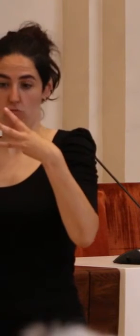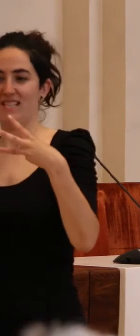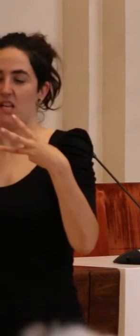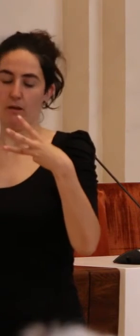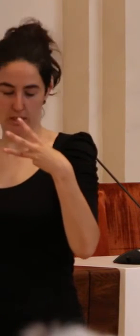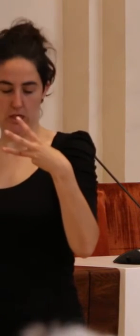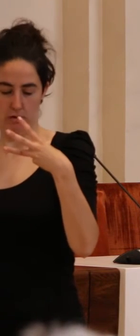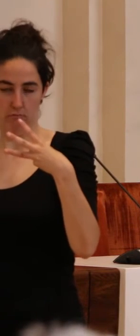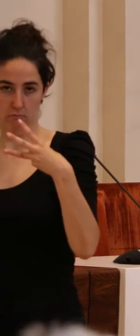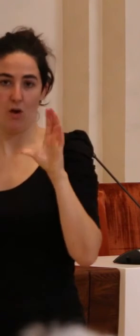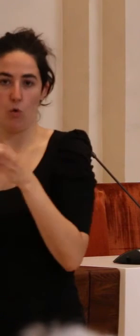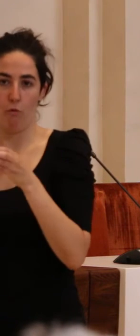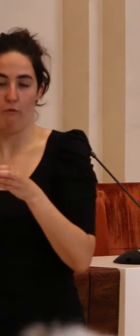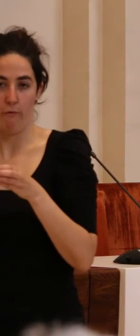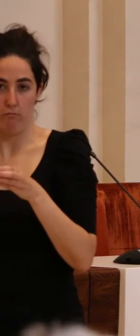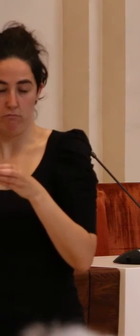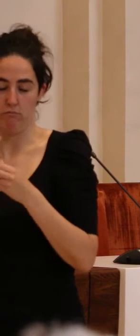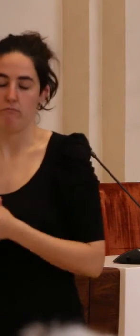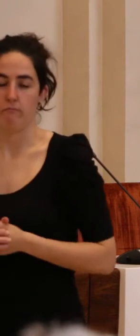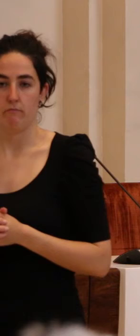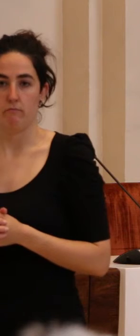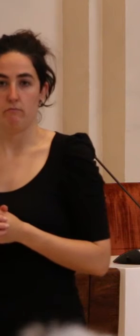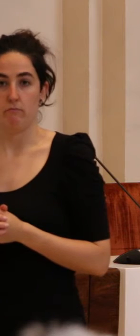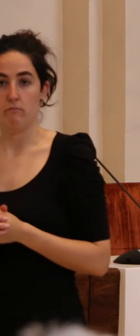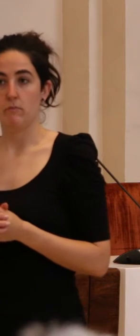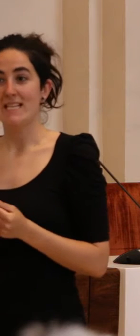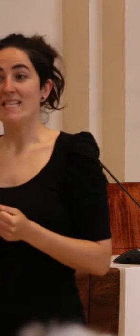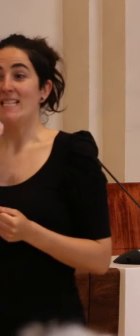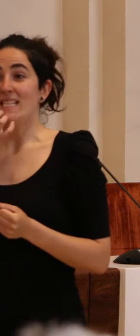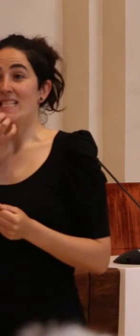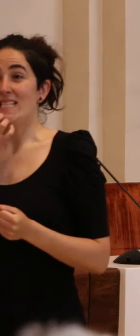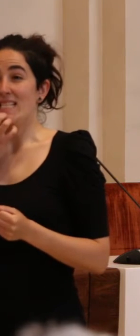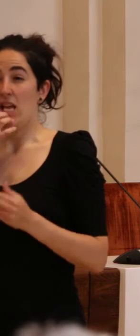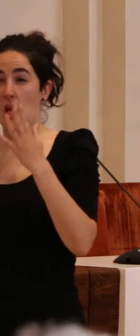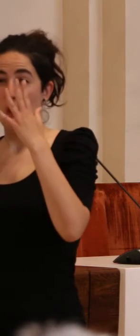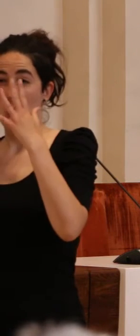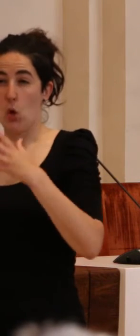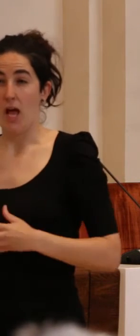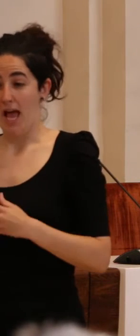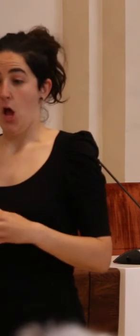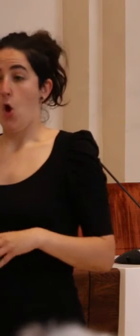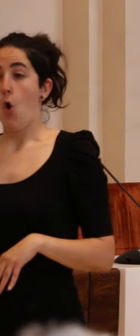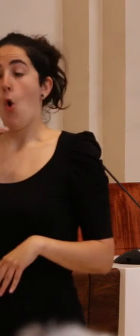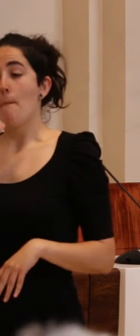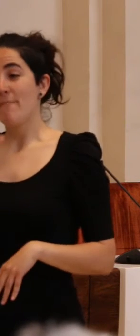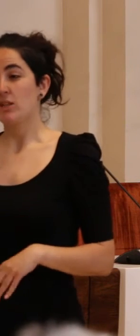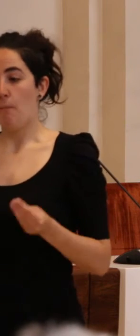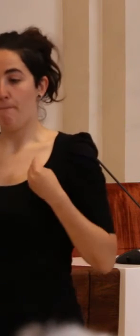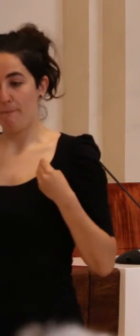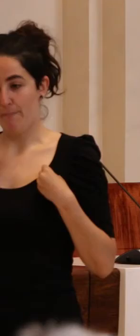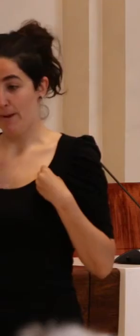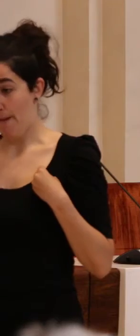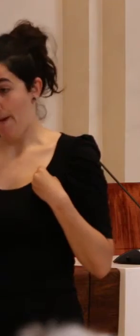si hacemos la cuenta, teniendo en cuenta el ratio de club por habitantes, eso nos